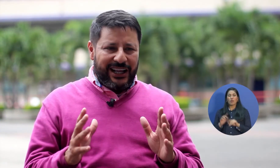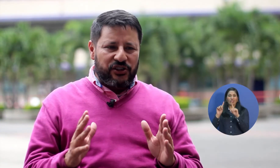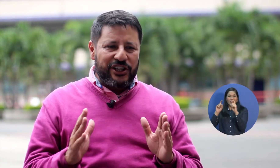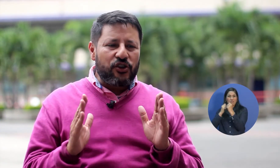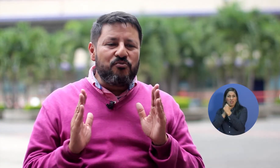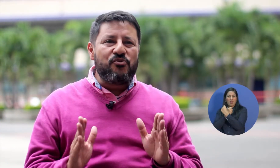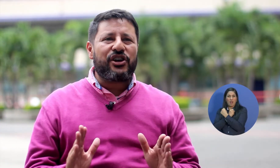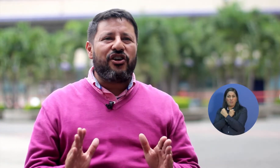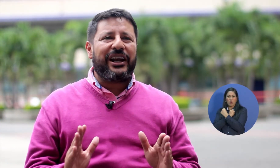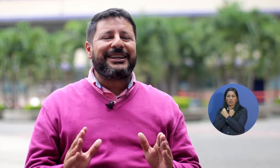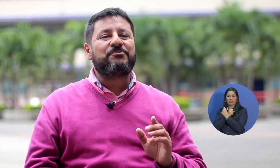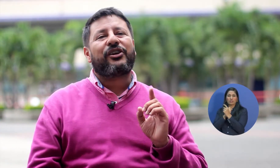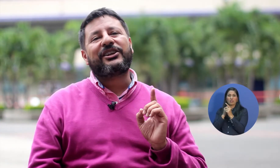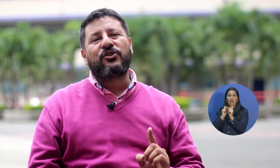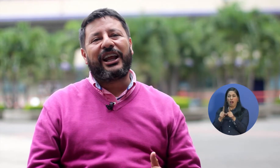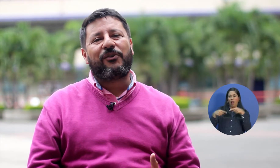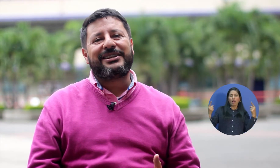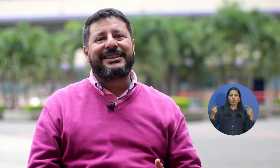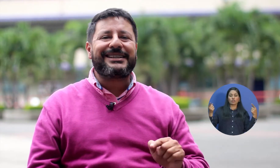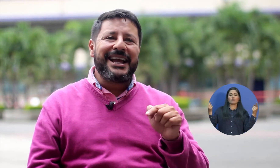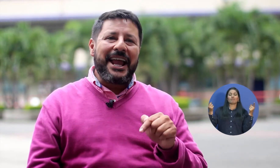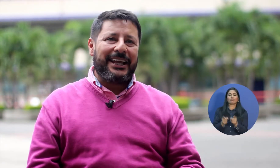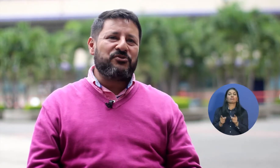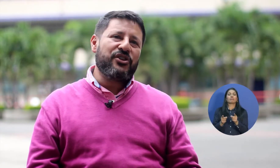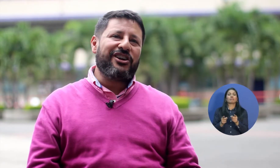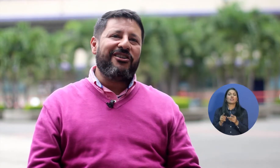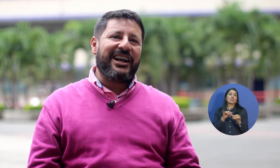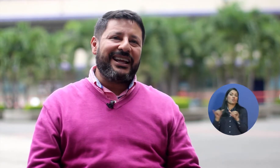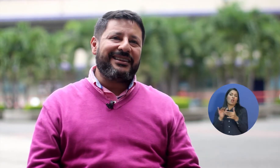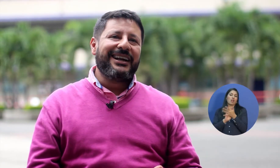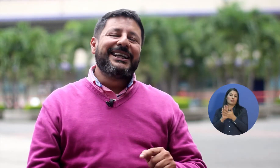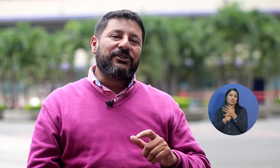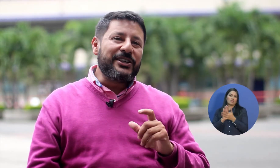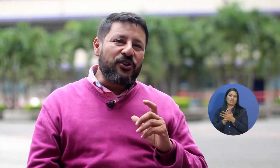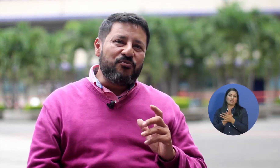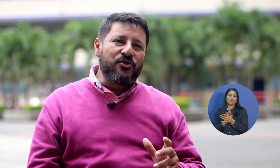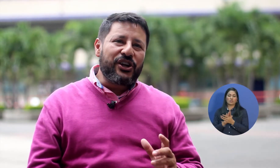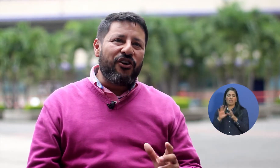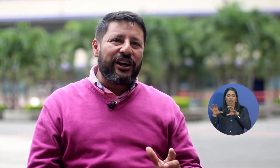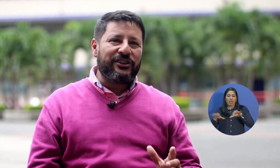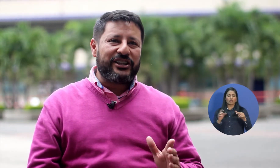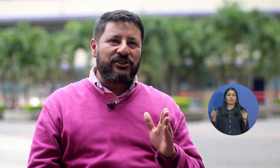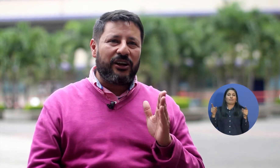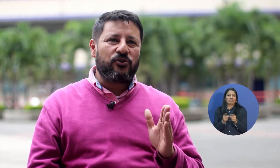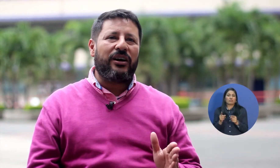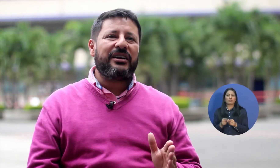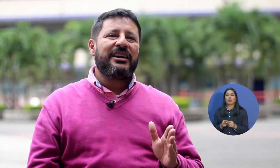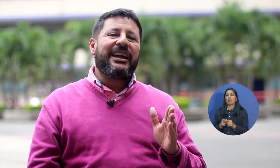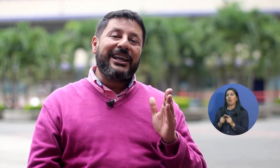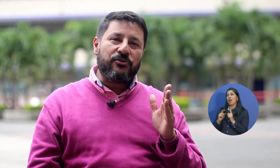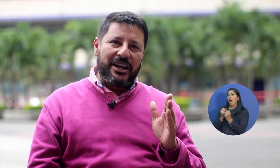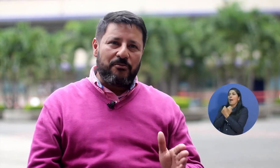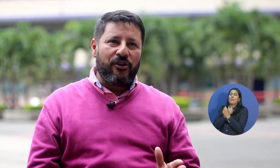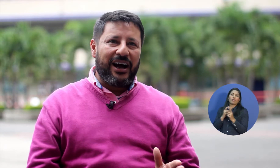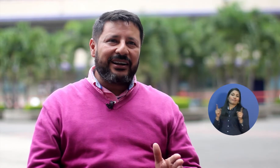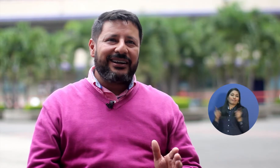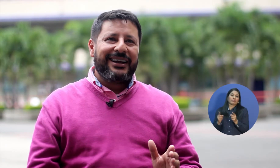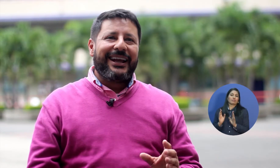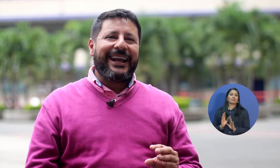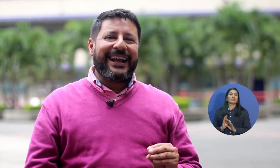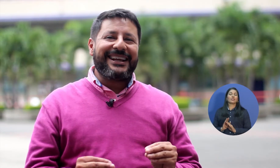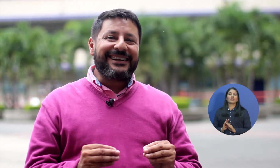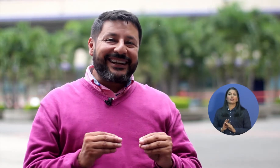Sus relaciones son muy concretas porque su lengua de señas es muy concreta. Entonces son muy concretos en su actuar, en su